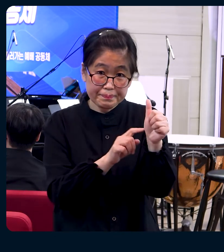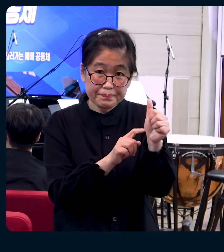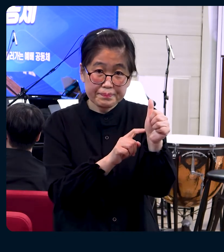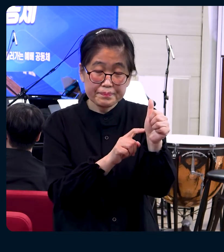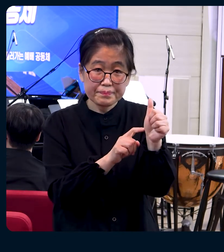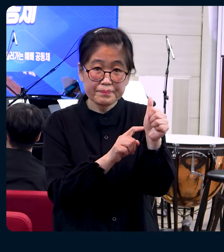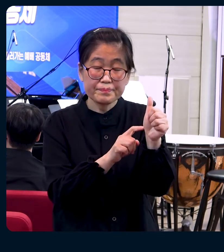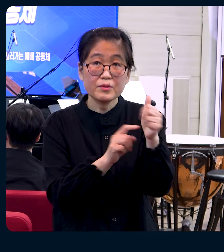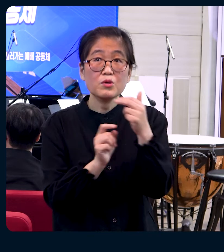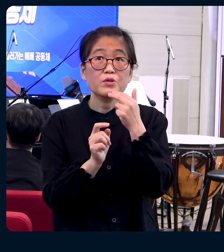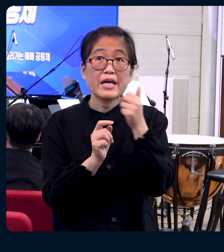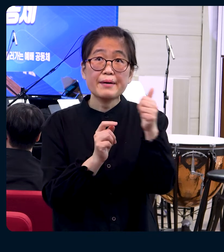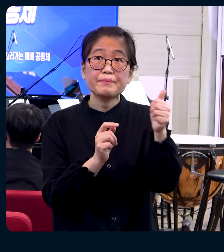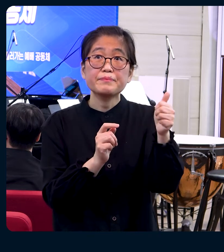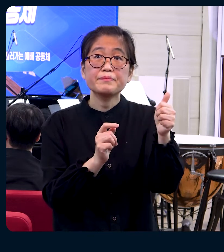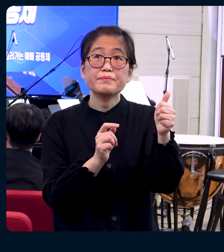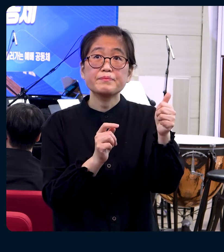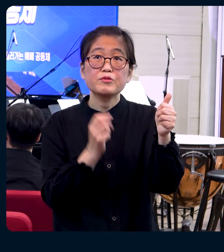요셉이